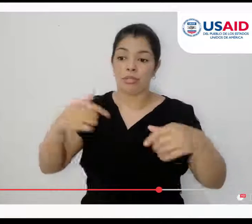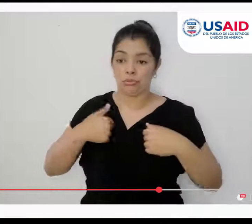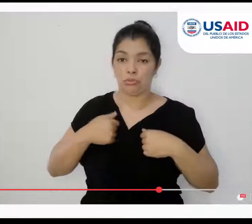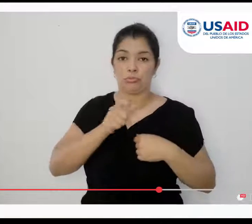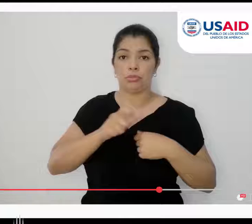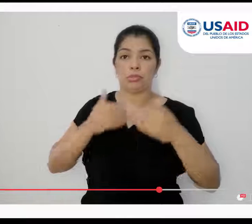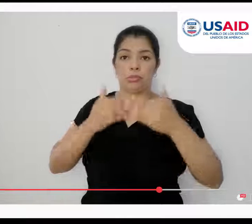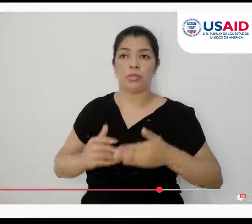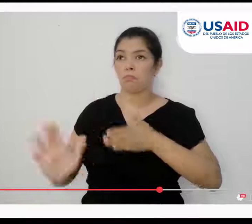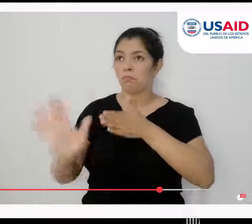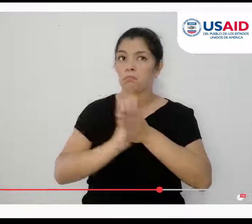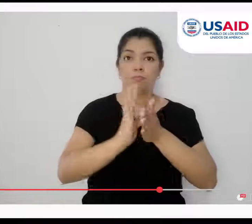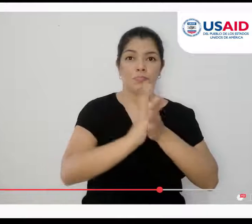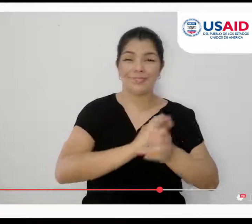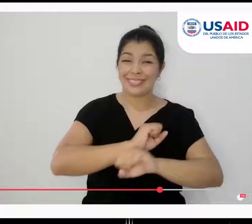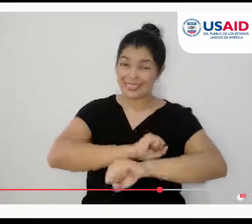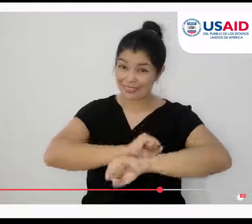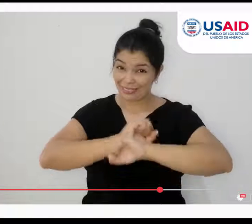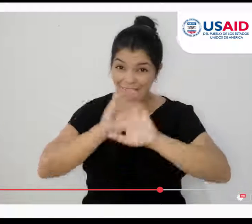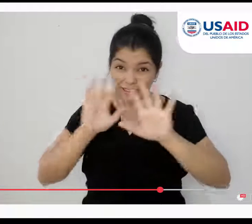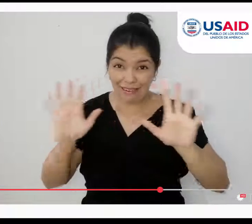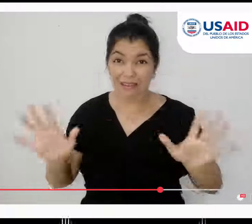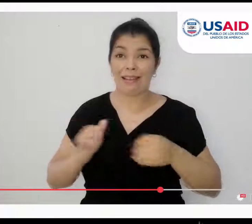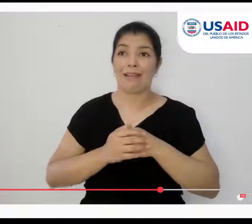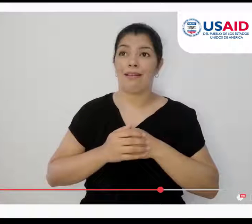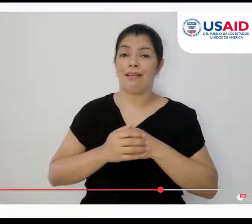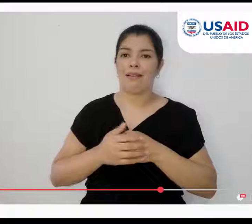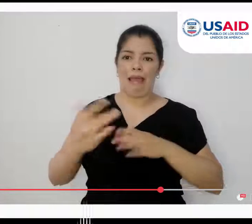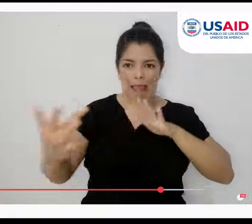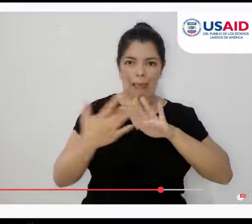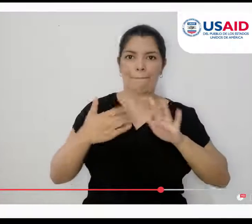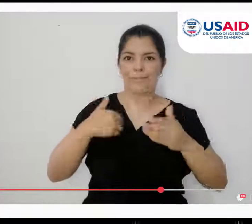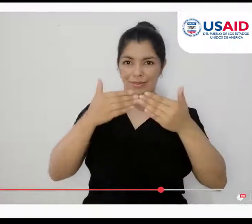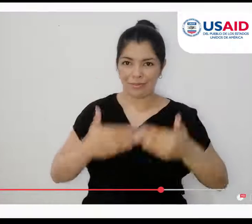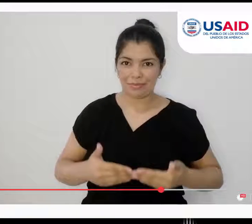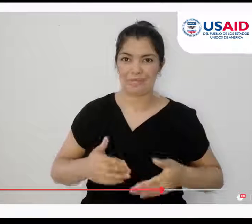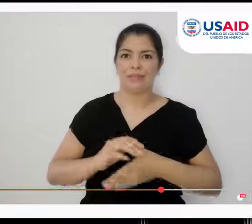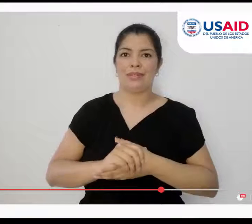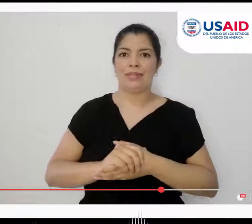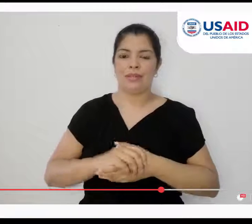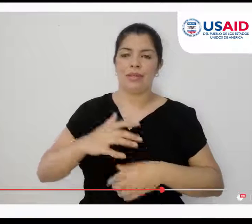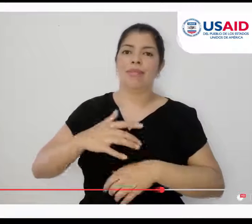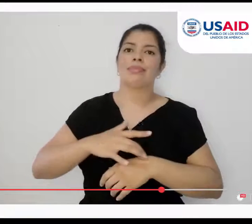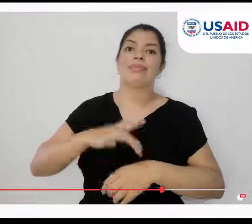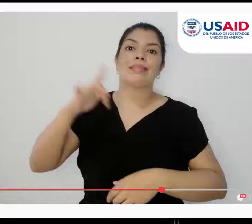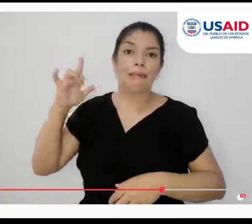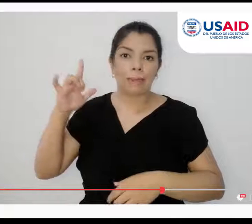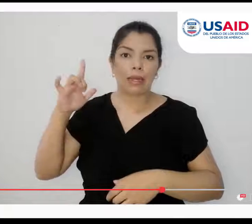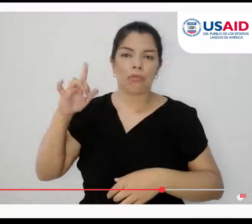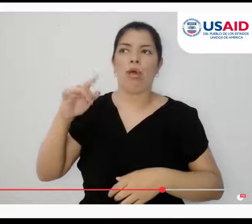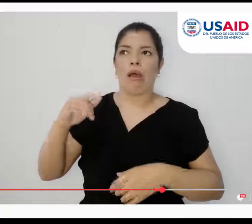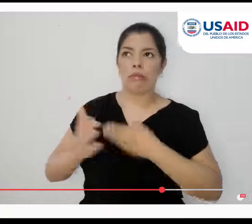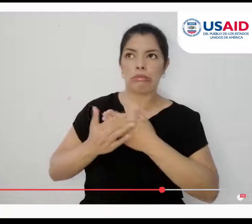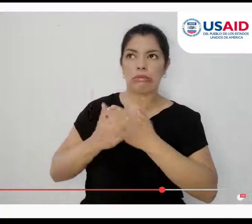información de manera clara, de manera accesible y de manera oportuna para que se